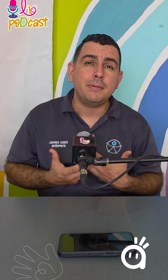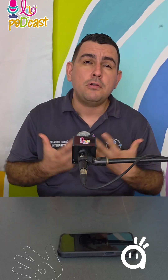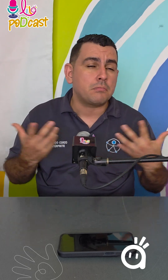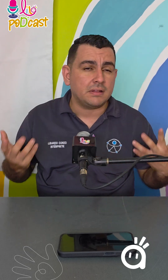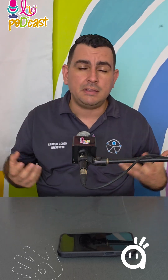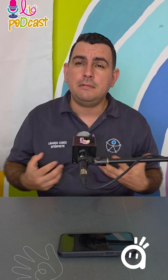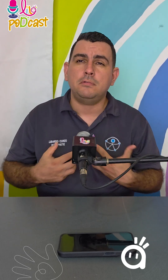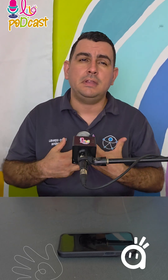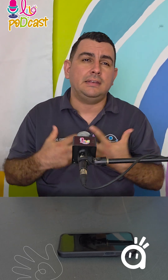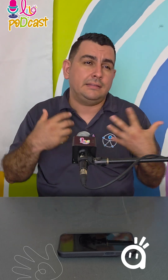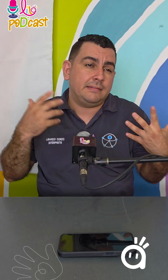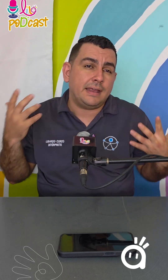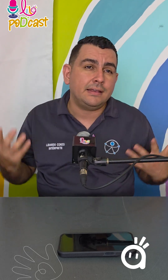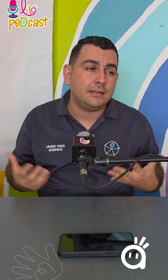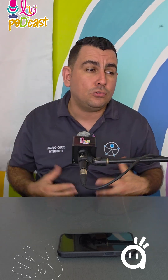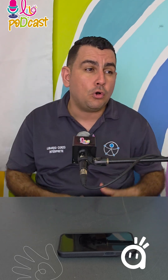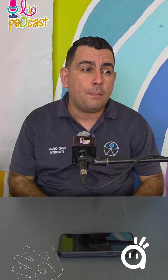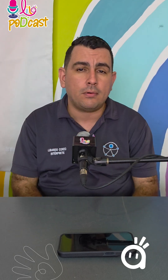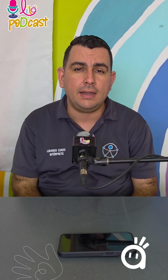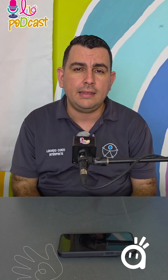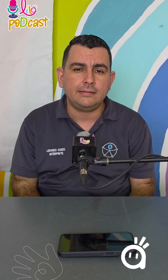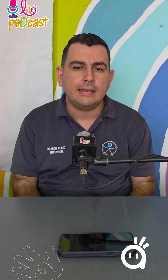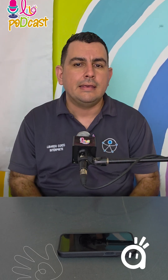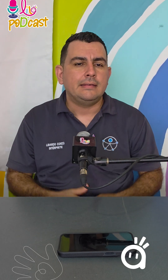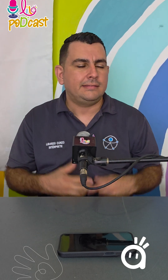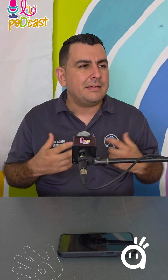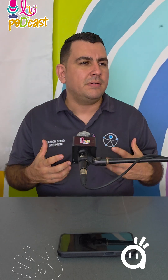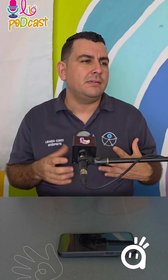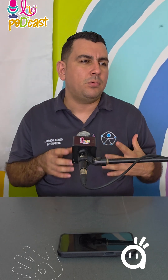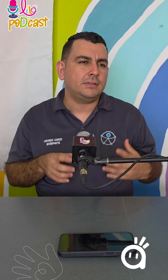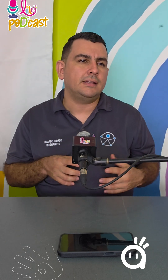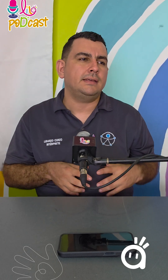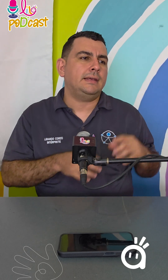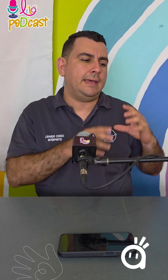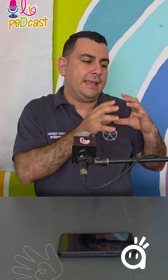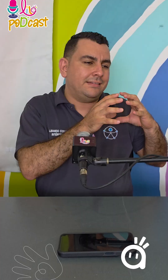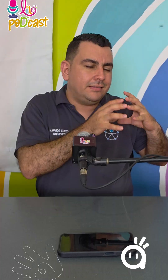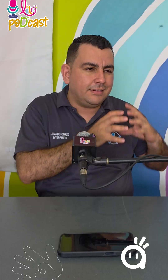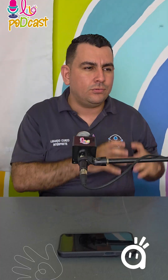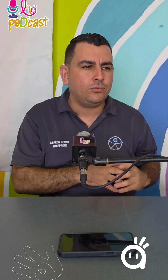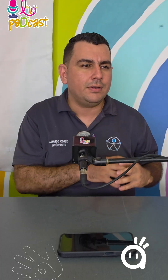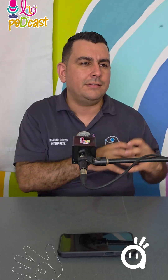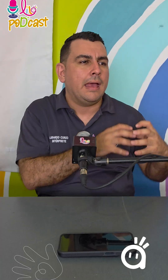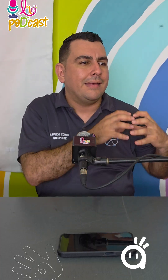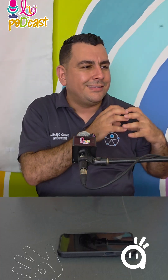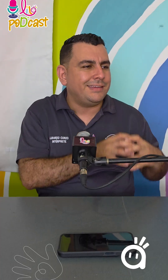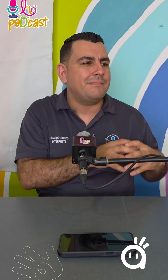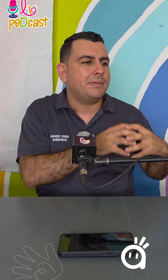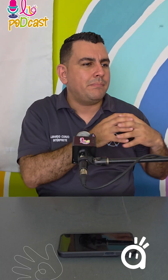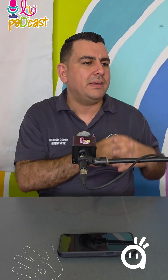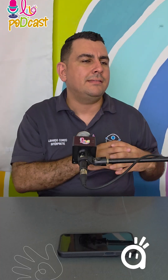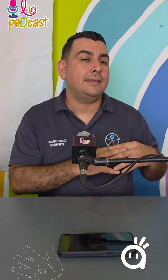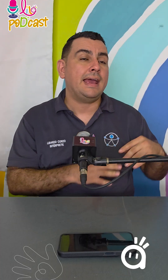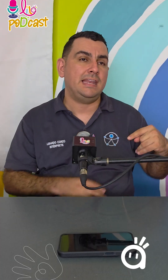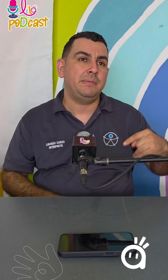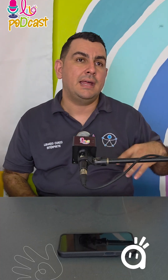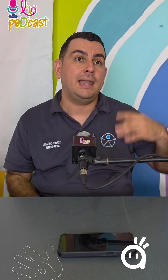tema normativo ni que tendría que ser todo por leyes, siempre es importante que las instituciones siempre piensen a eliminar